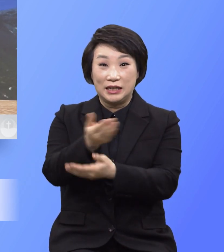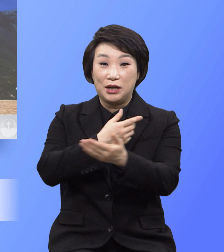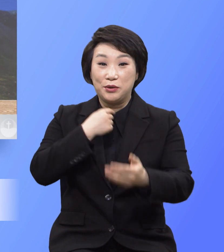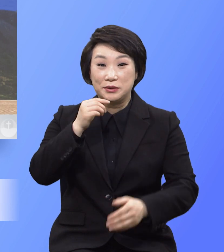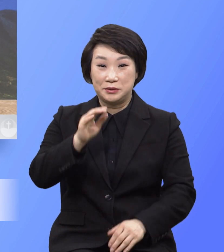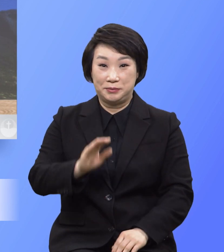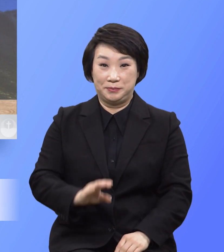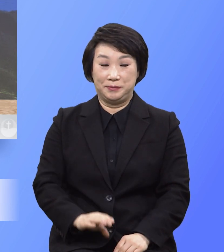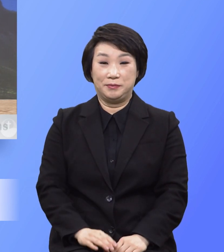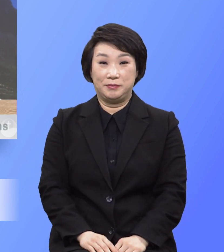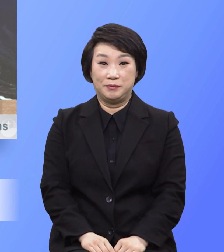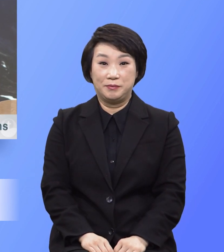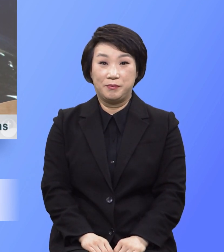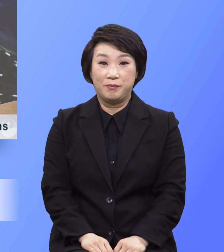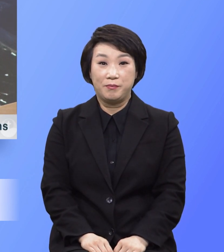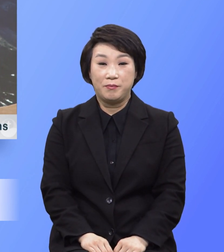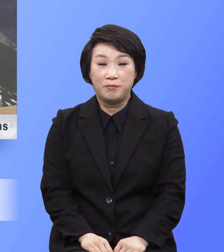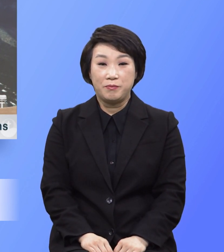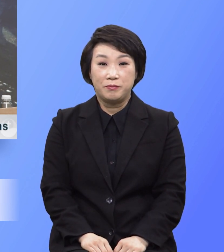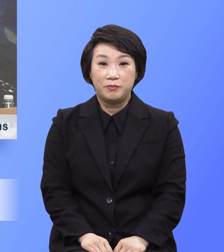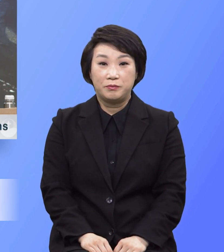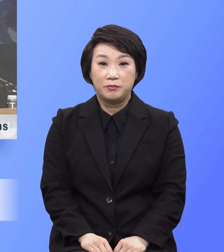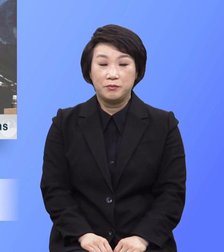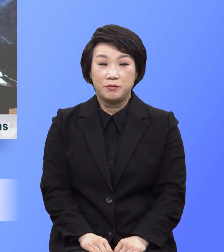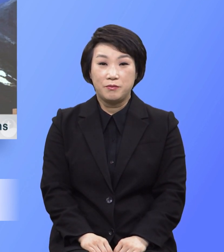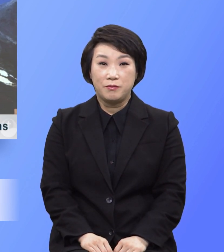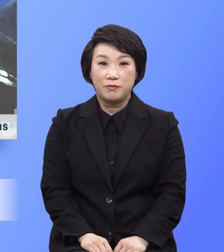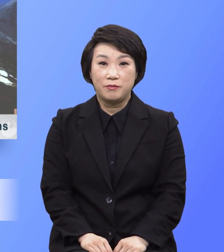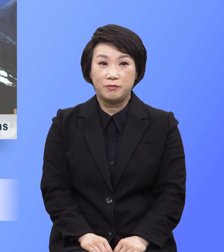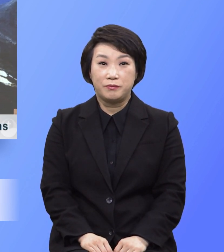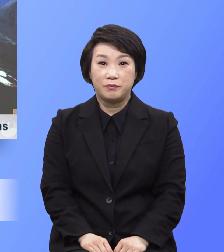은혜를 나누고자 합니다.